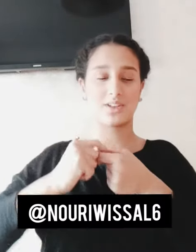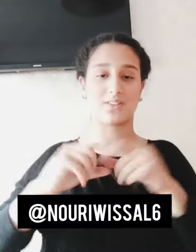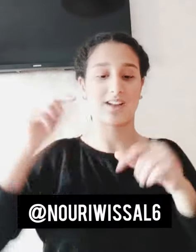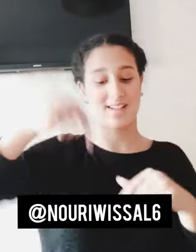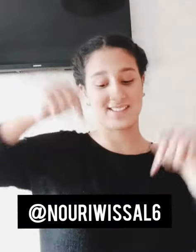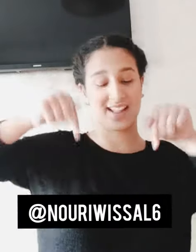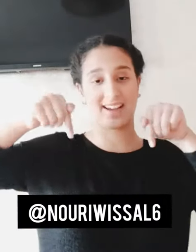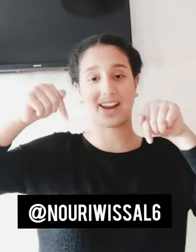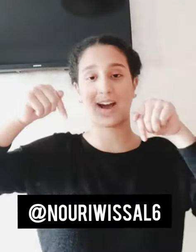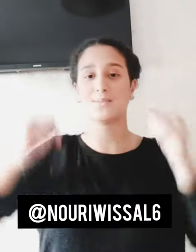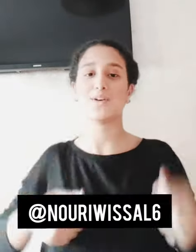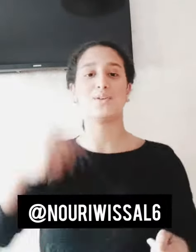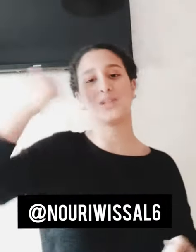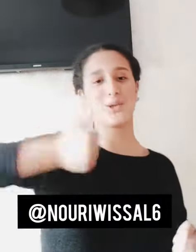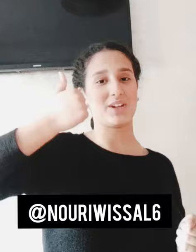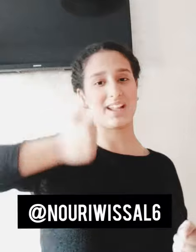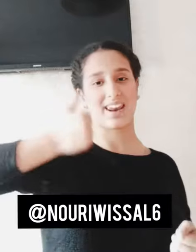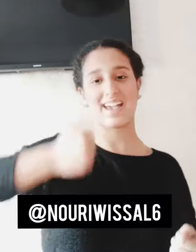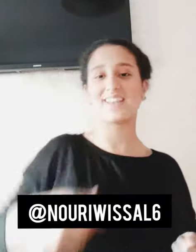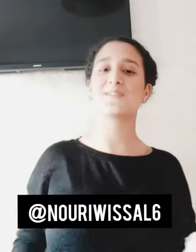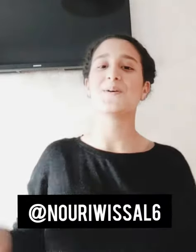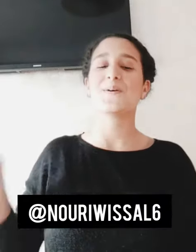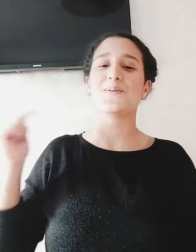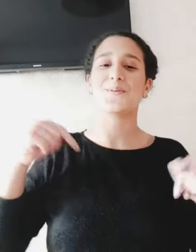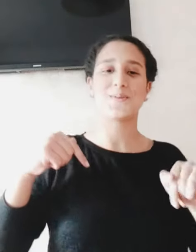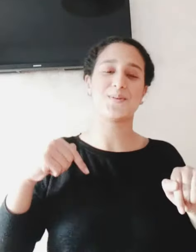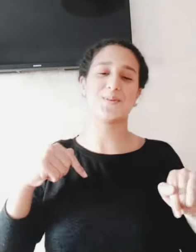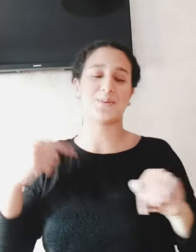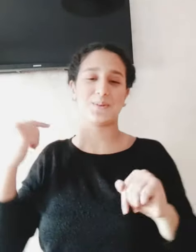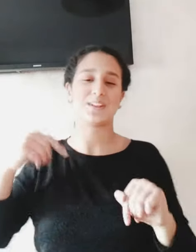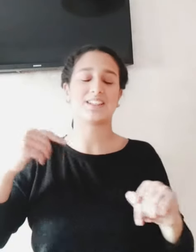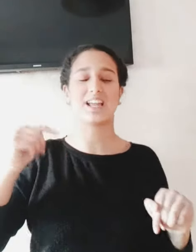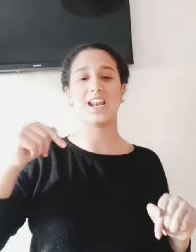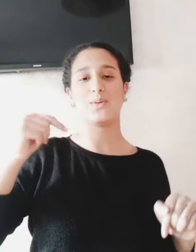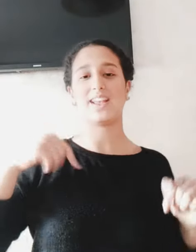في انستغرام وديروا لي لايك وتخليوا لي